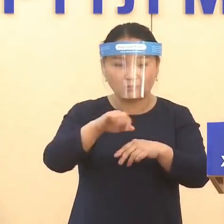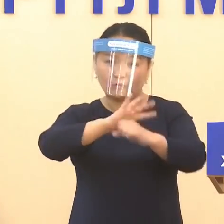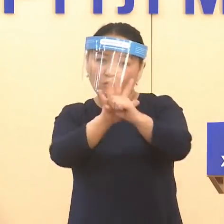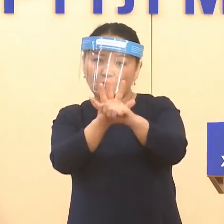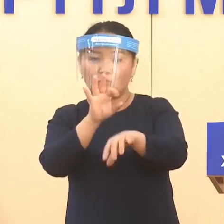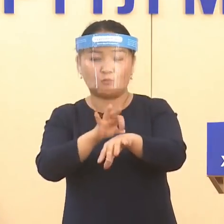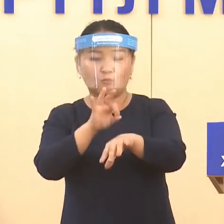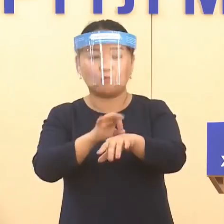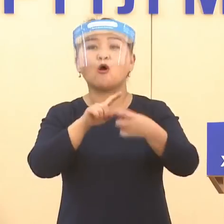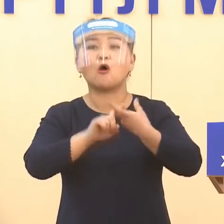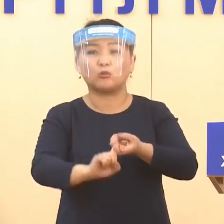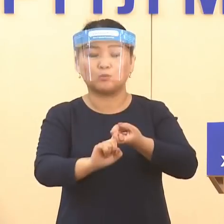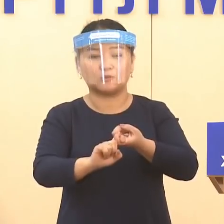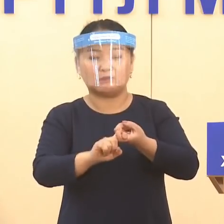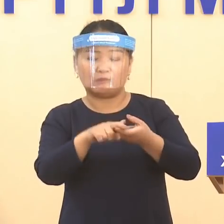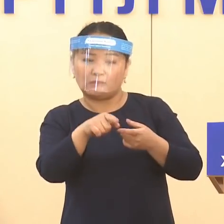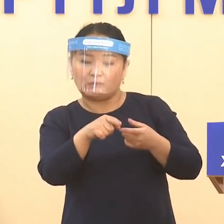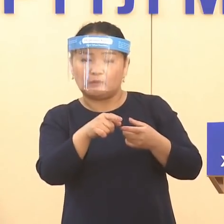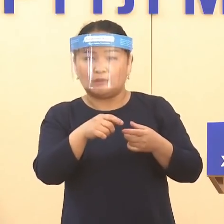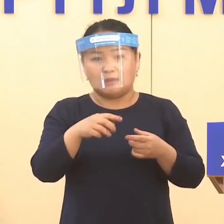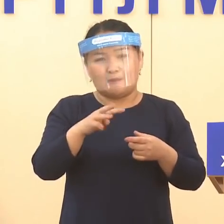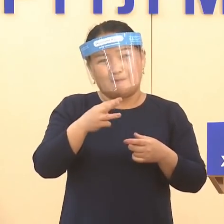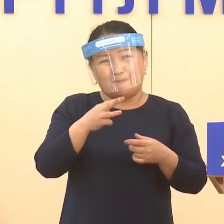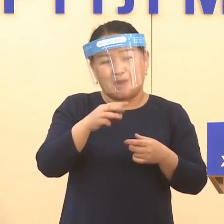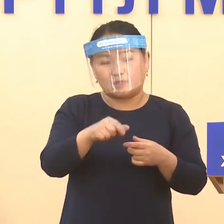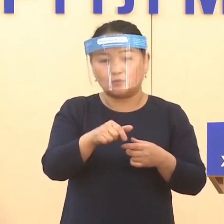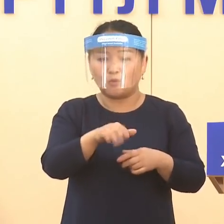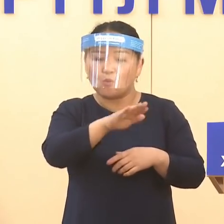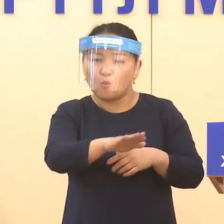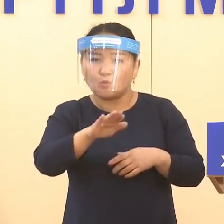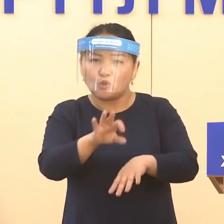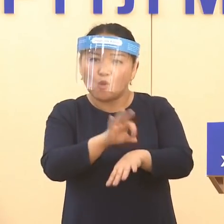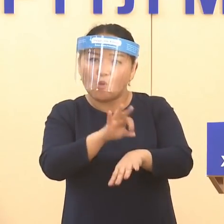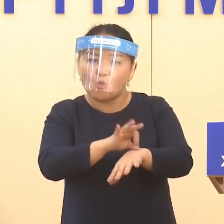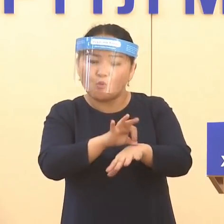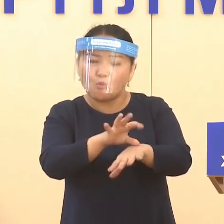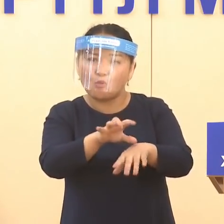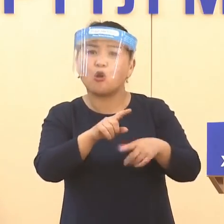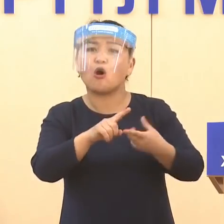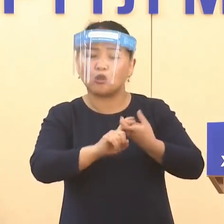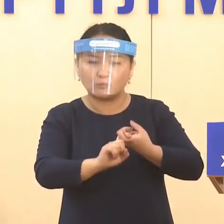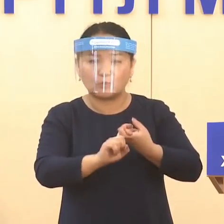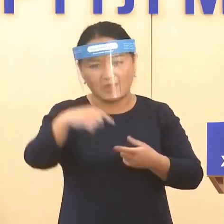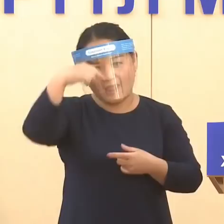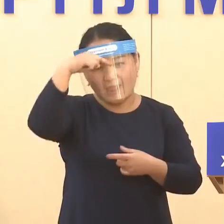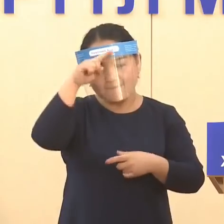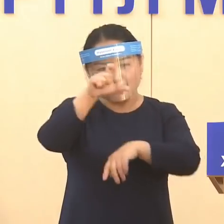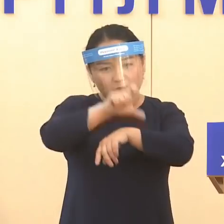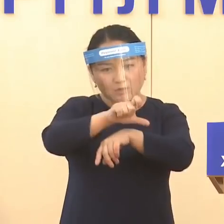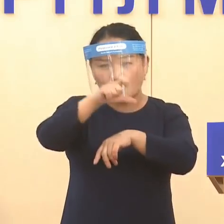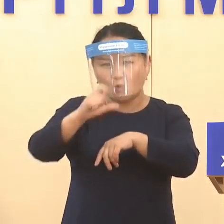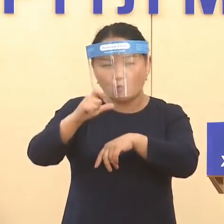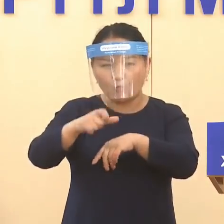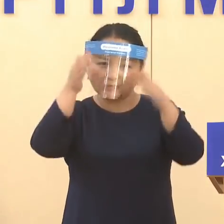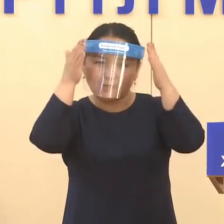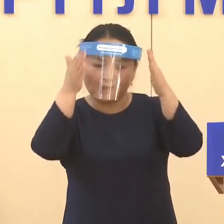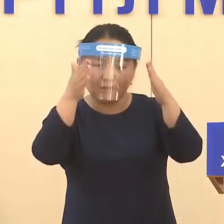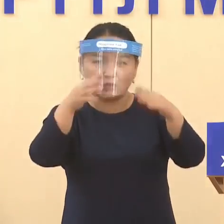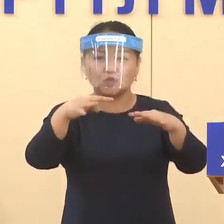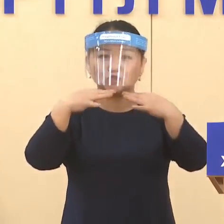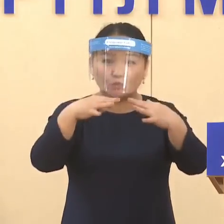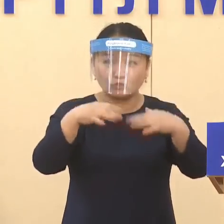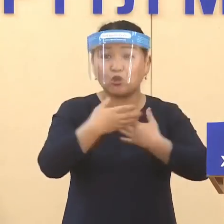халдвартай холбоотойгоор гарч байж болзошгүй хүүхдийн өвчлөлийн талаар эмч нар тандаж анхааруулга зөвлөмж гаргасан